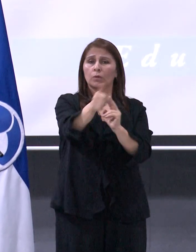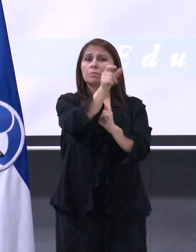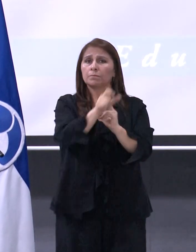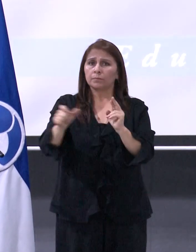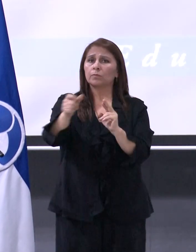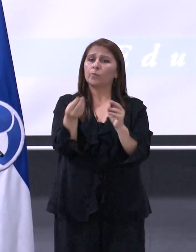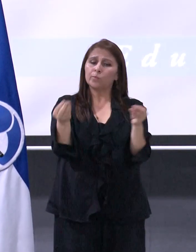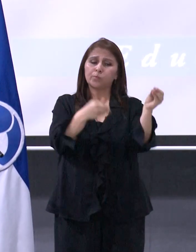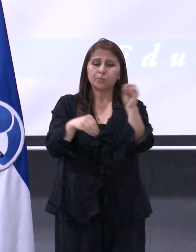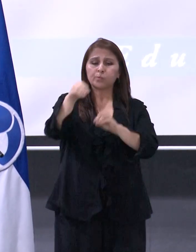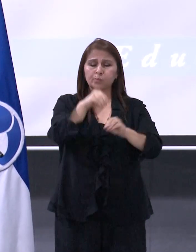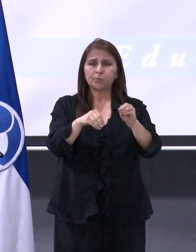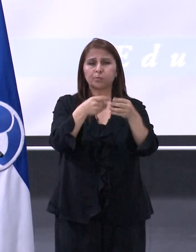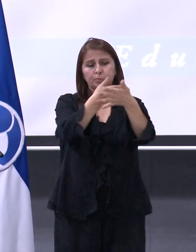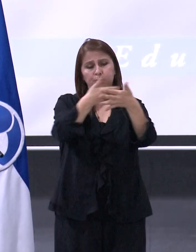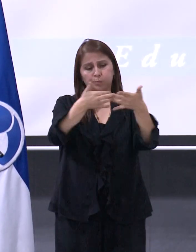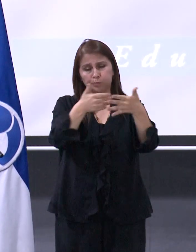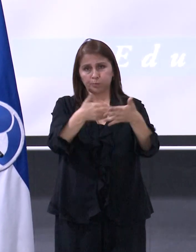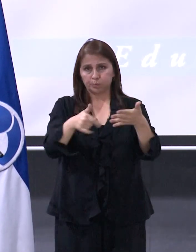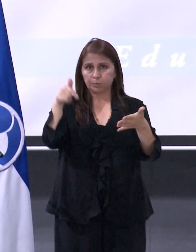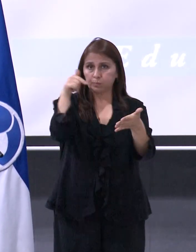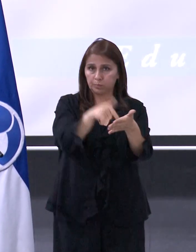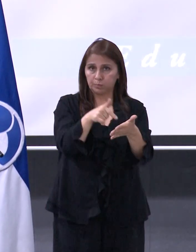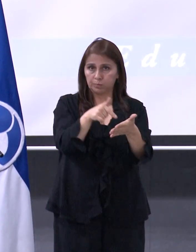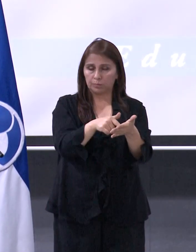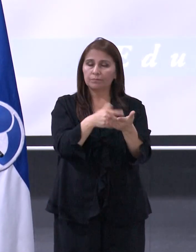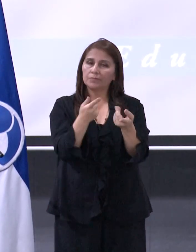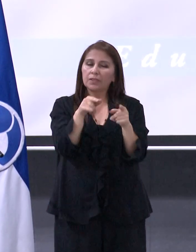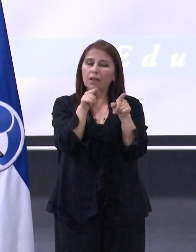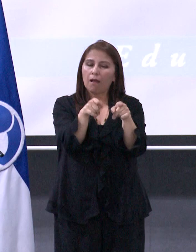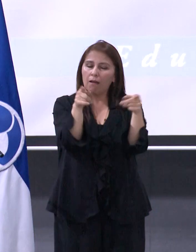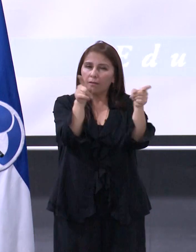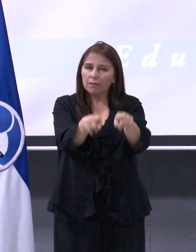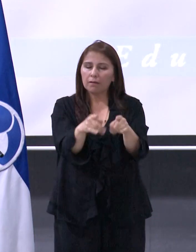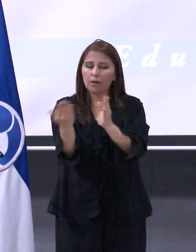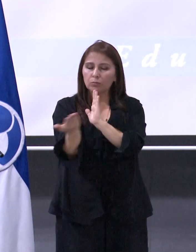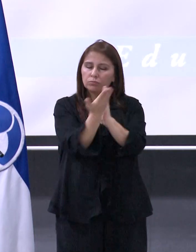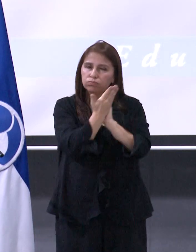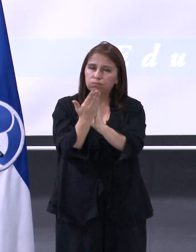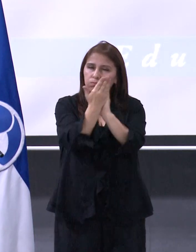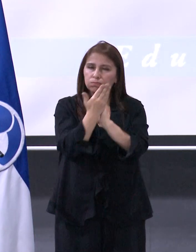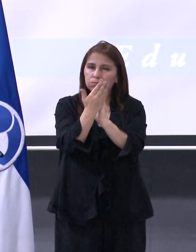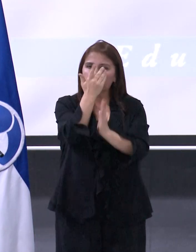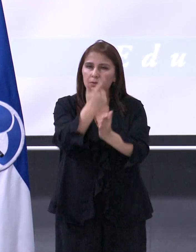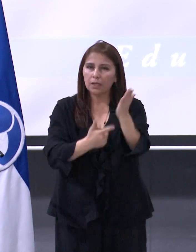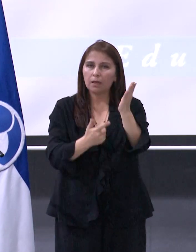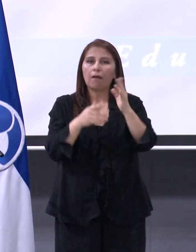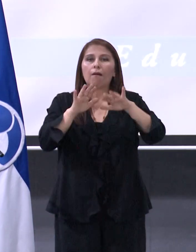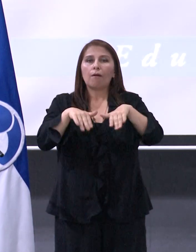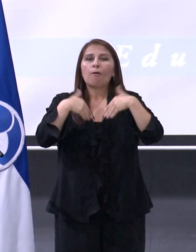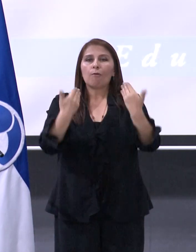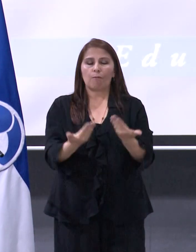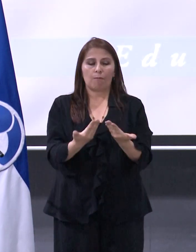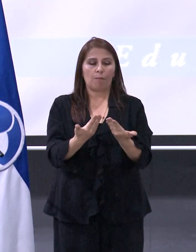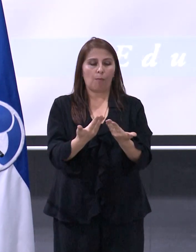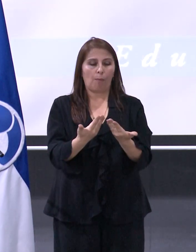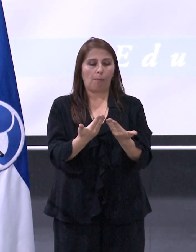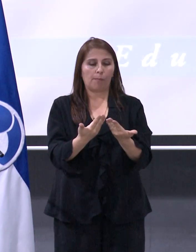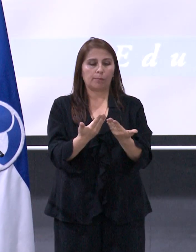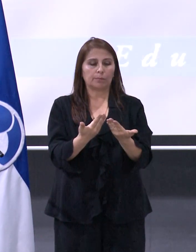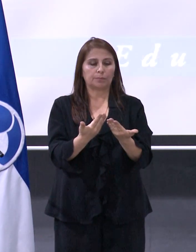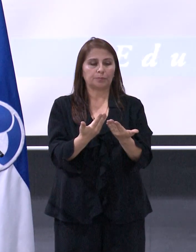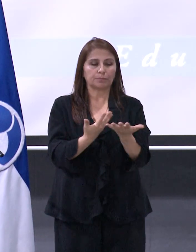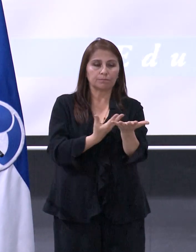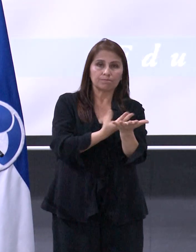nuestra universidad que han estudiado el tema de las de las corrientes